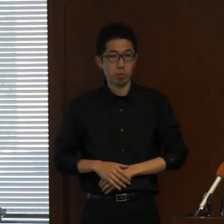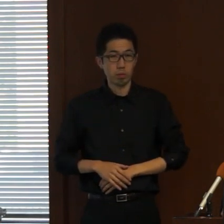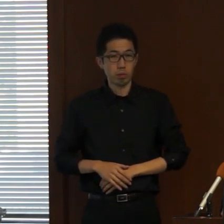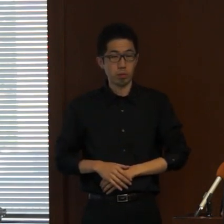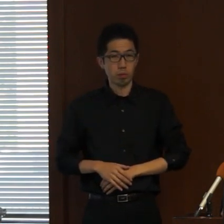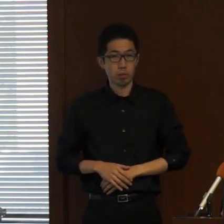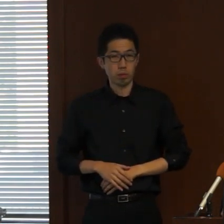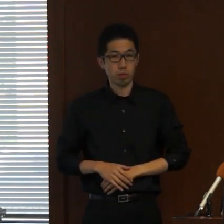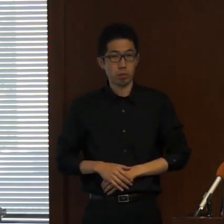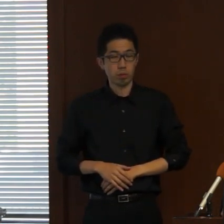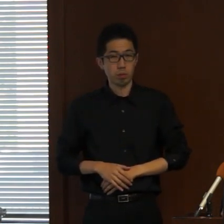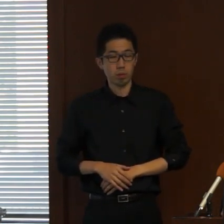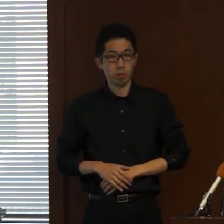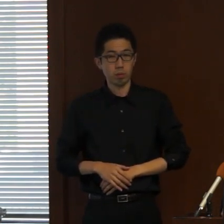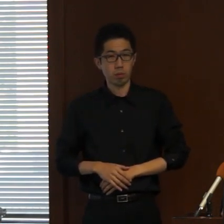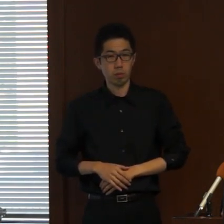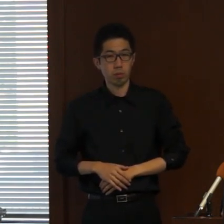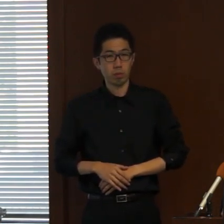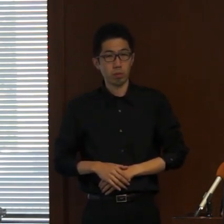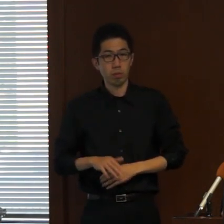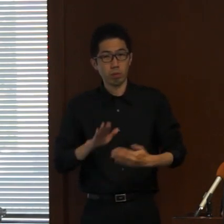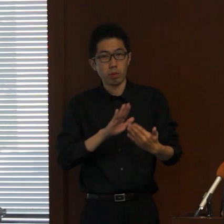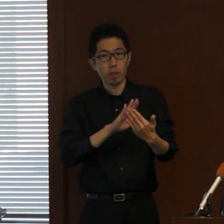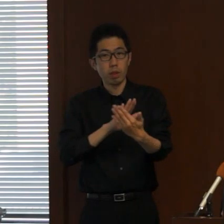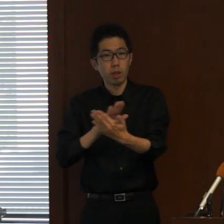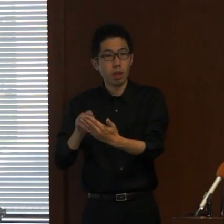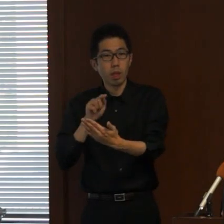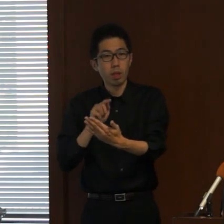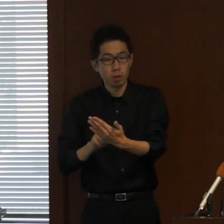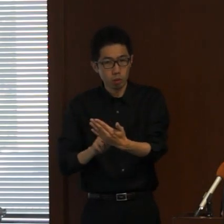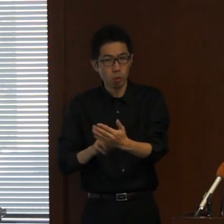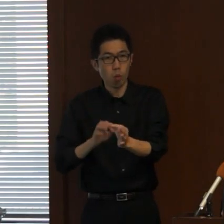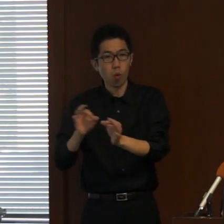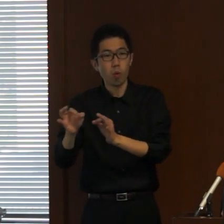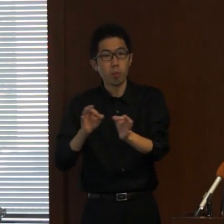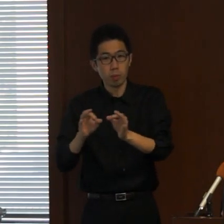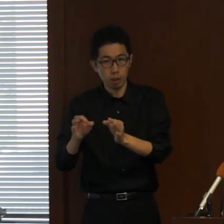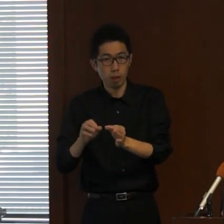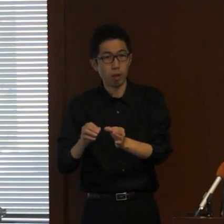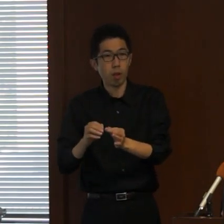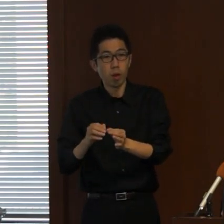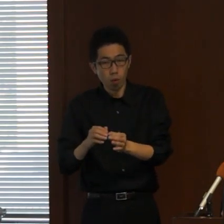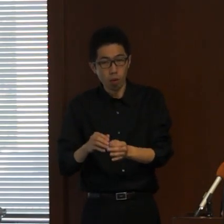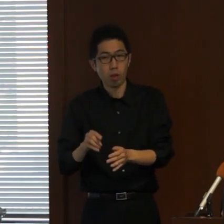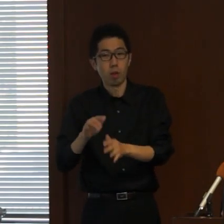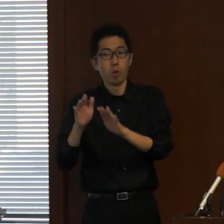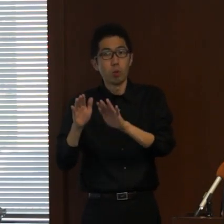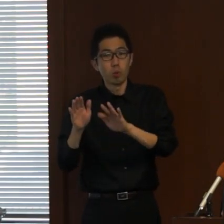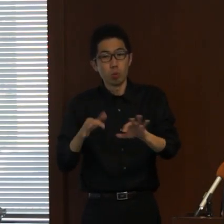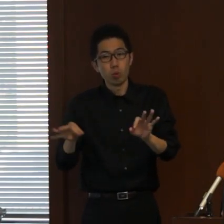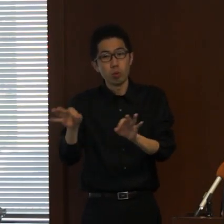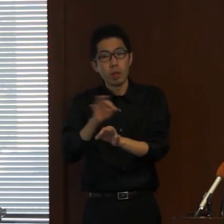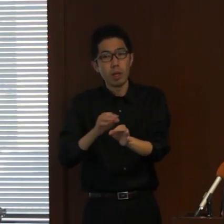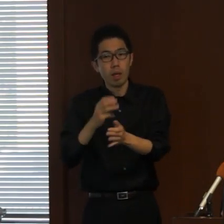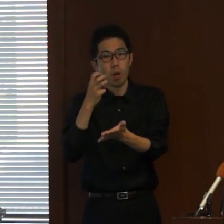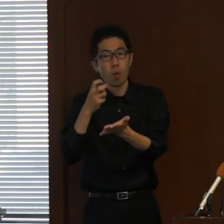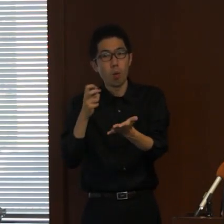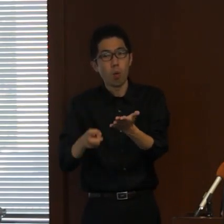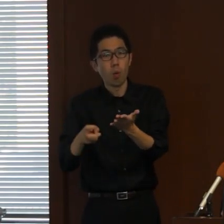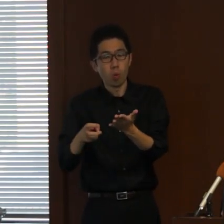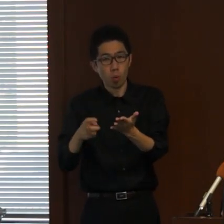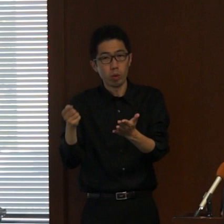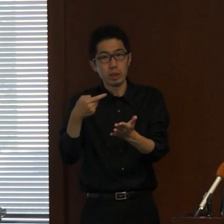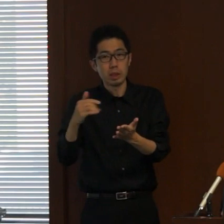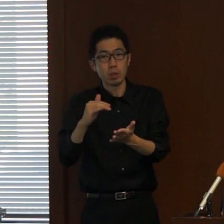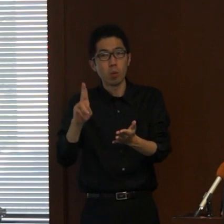対象となる店舗についてはあの風営法の1号許可で線引きをされてたかと思うんですよね。でこれは実際は、